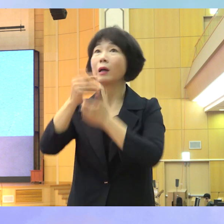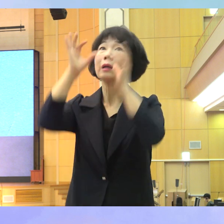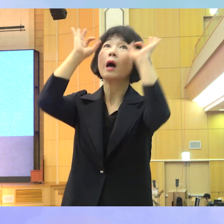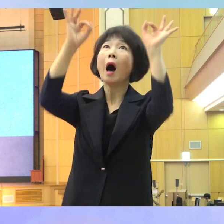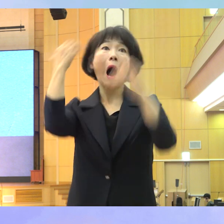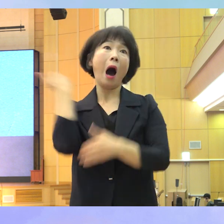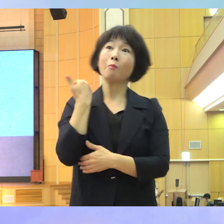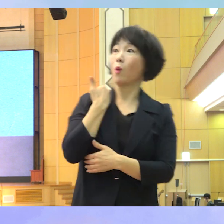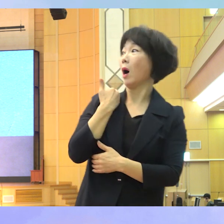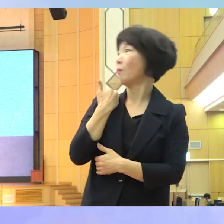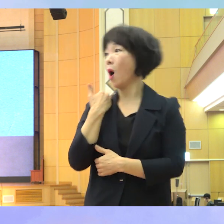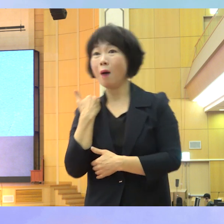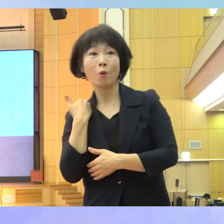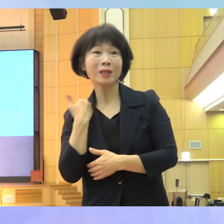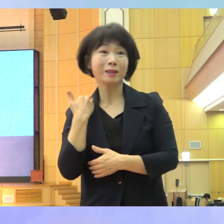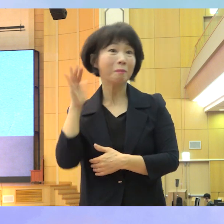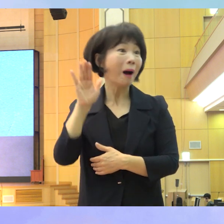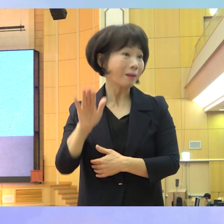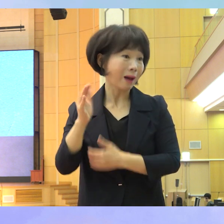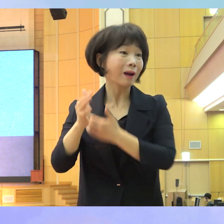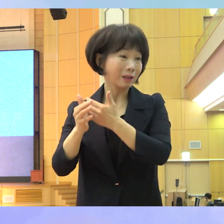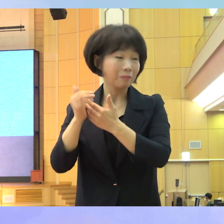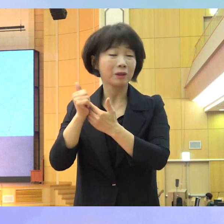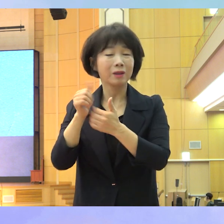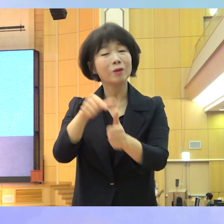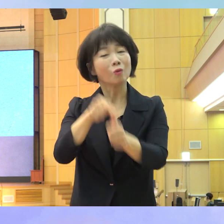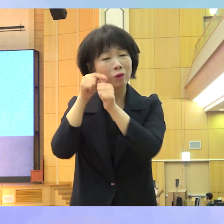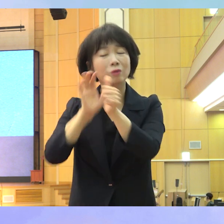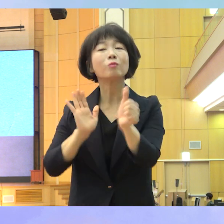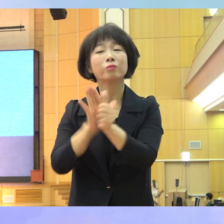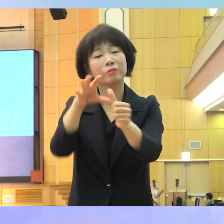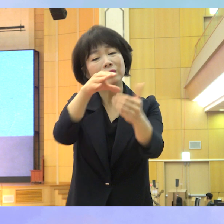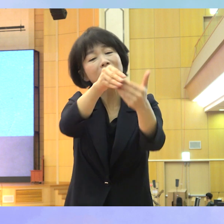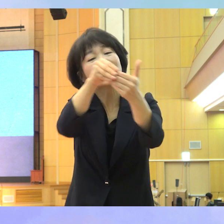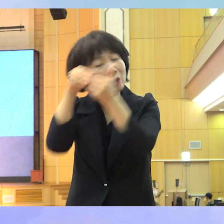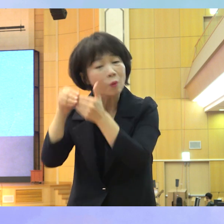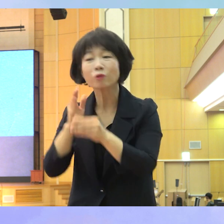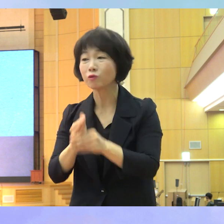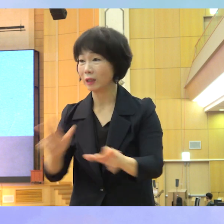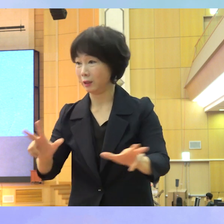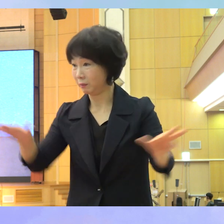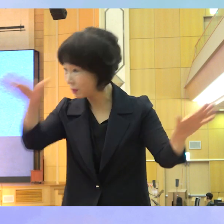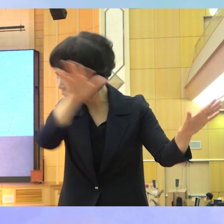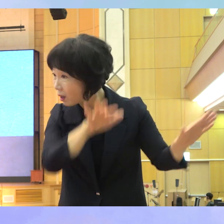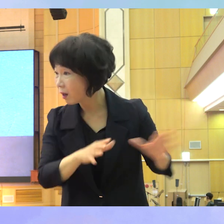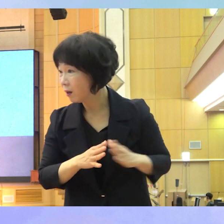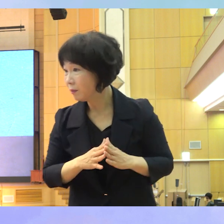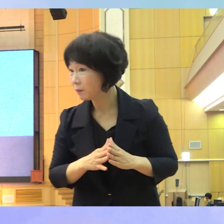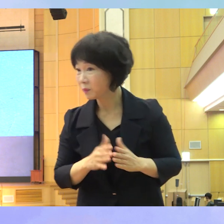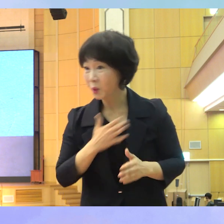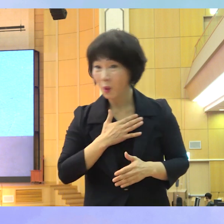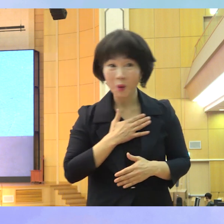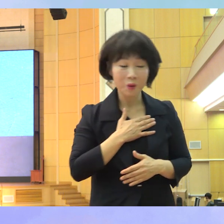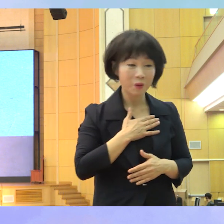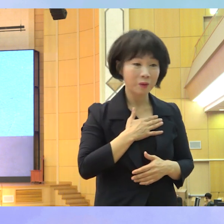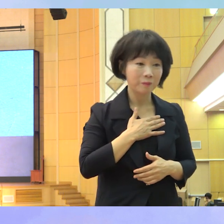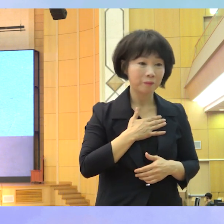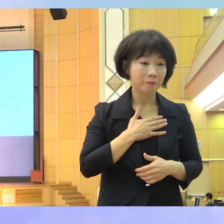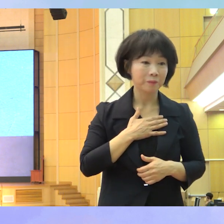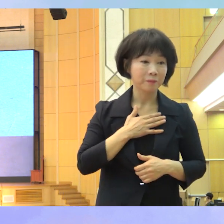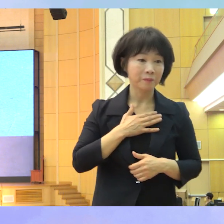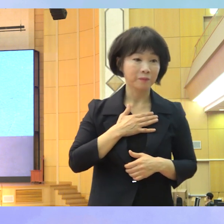하나님이 구름 기둥으로. 여러분, 이런 생각 안 들어봤습니까? 저는 저녁에, 요즘은